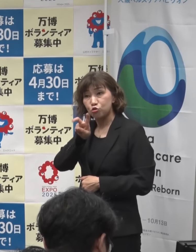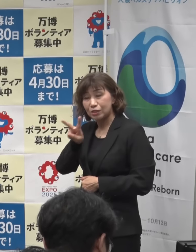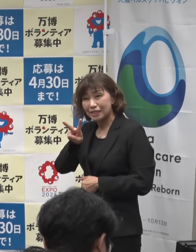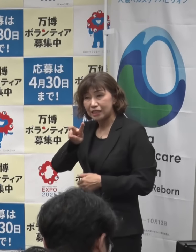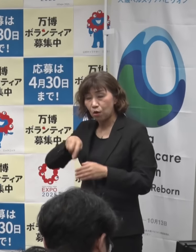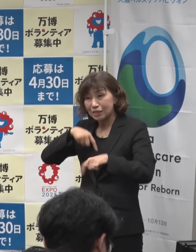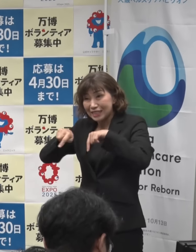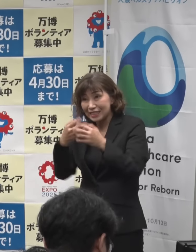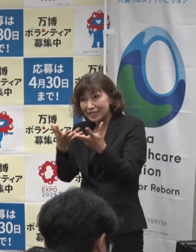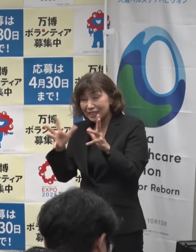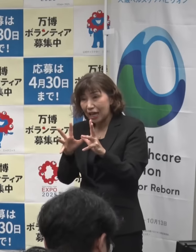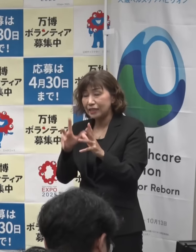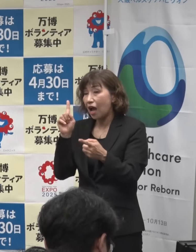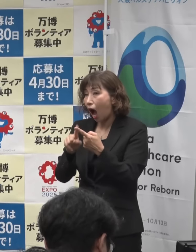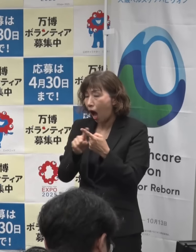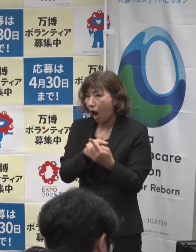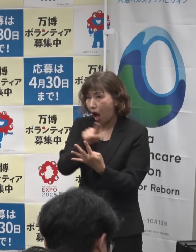する受け止めをお願いします。